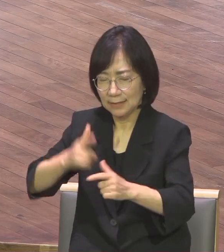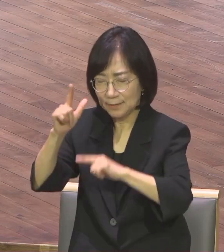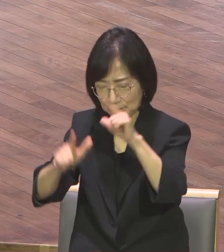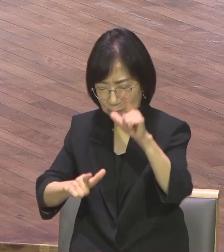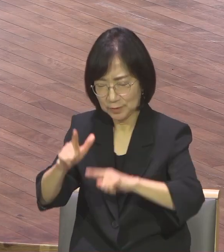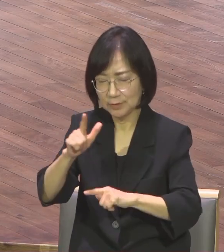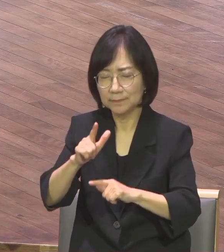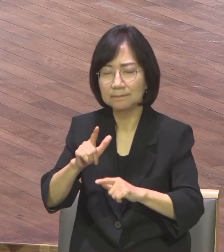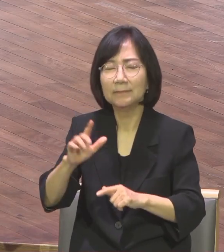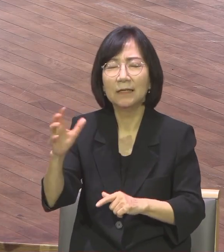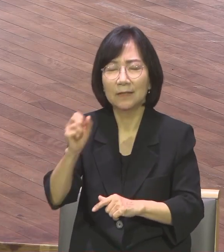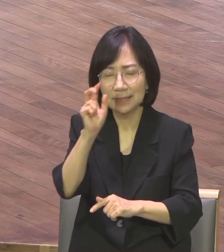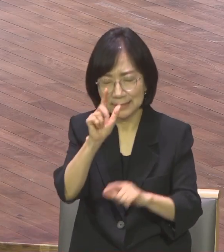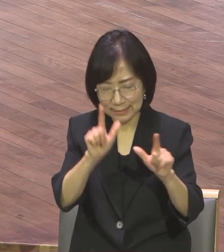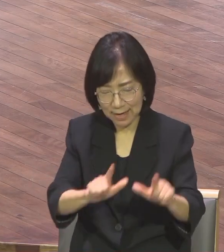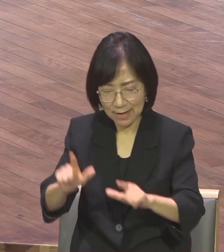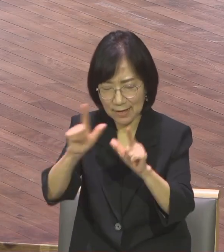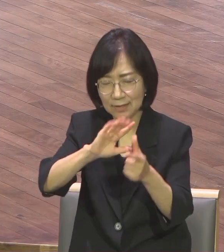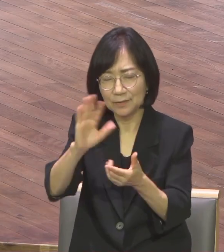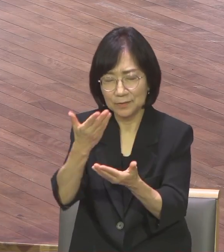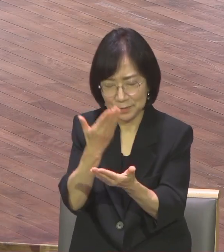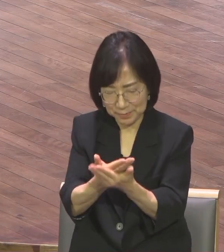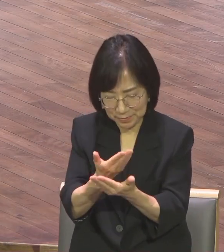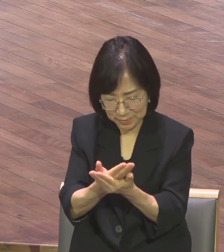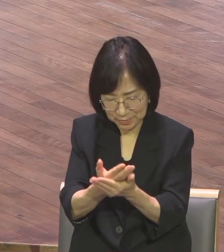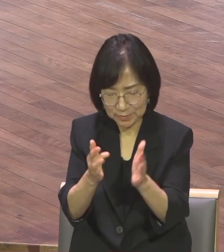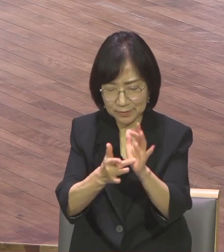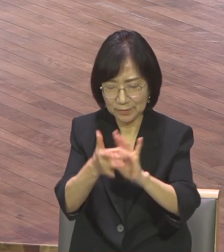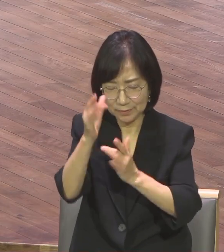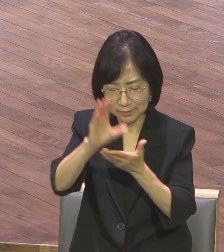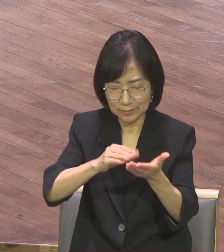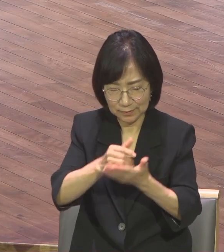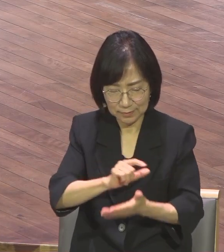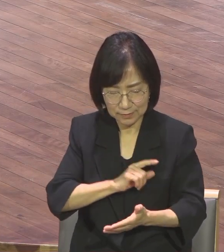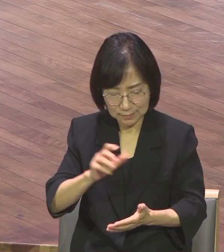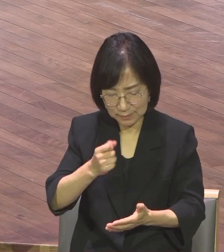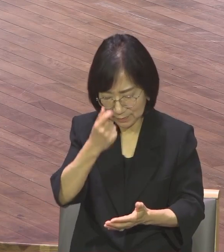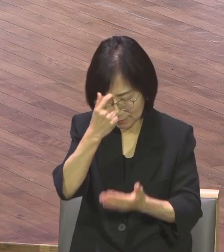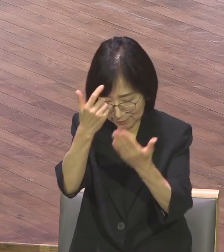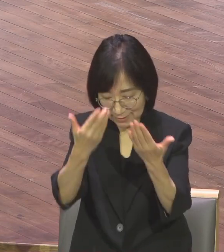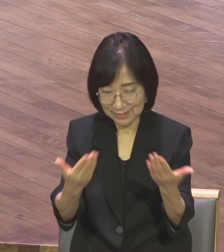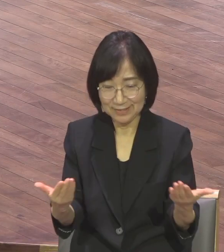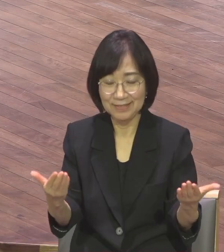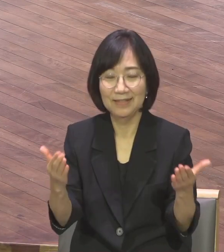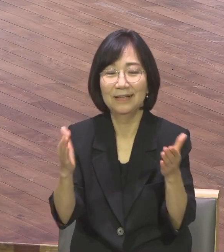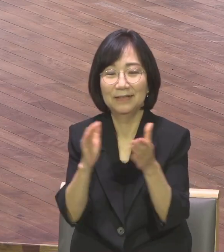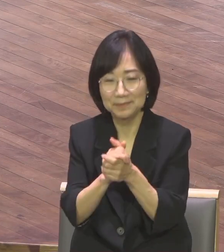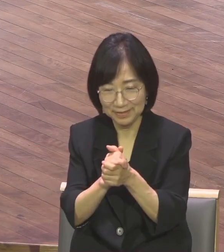도와주옵소서. 예수 이름 받들어 기도합니다. 아멘.